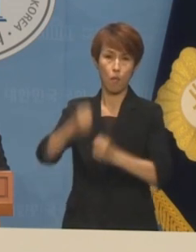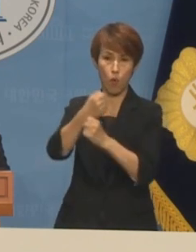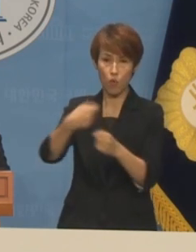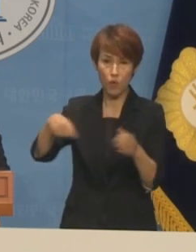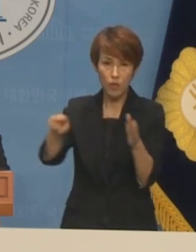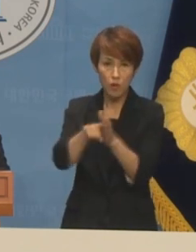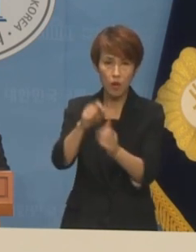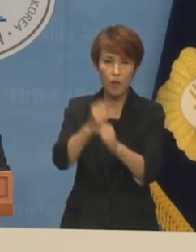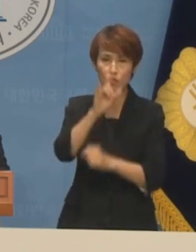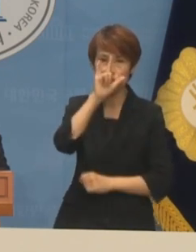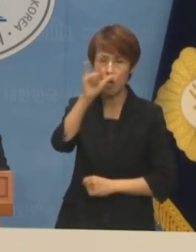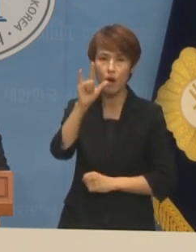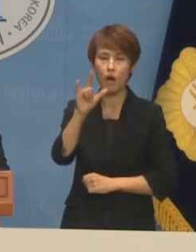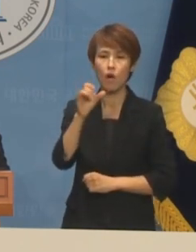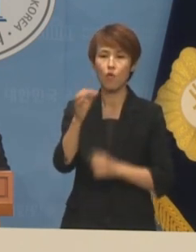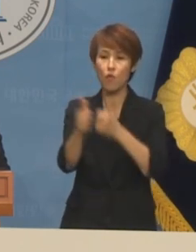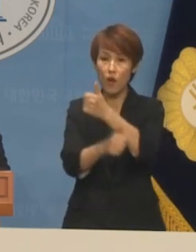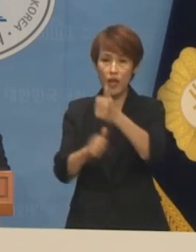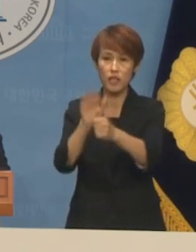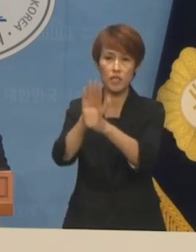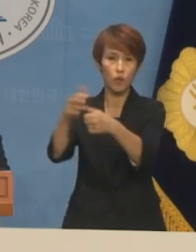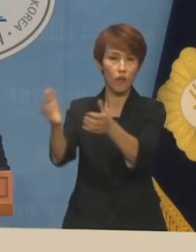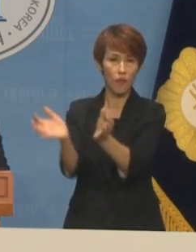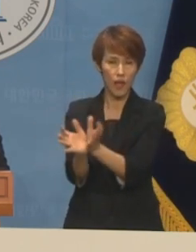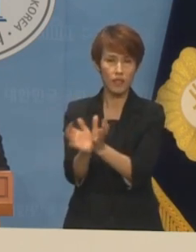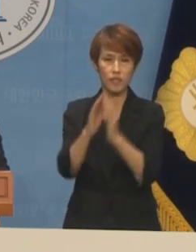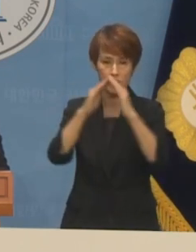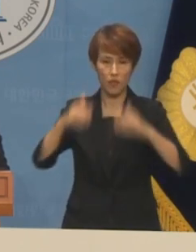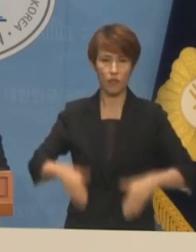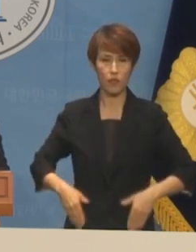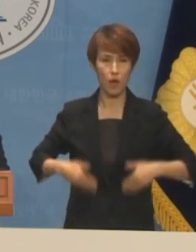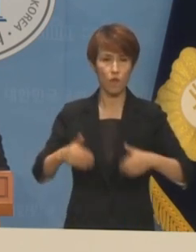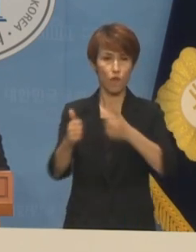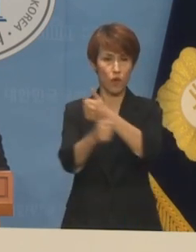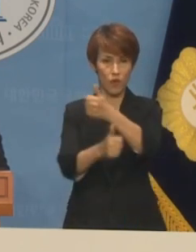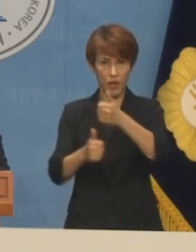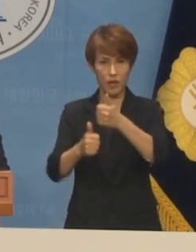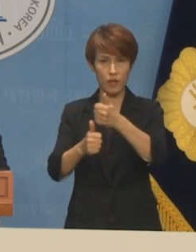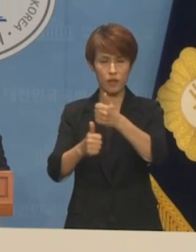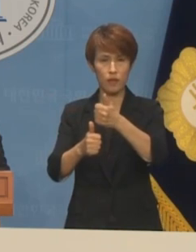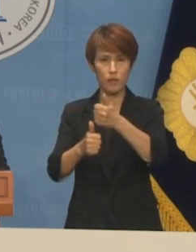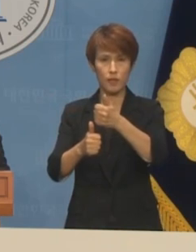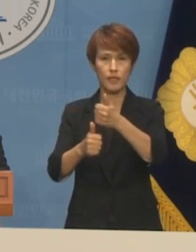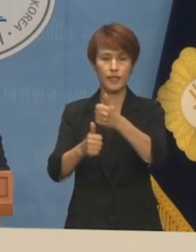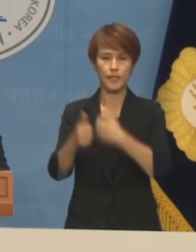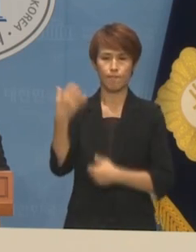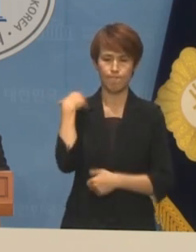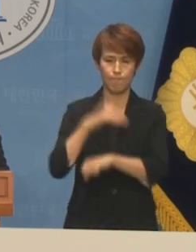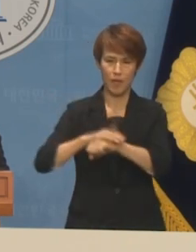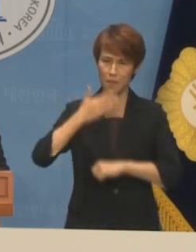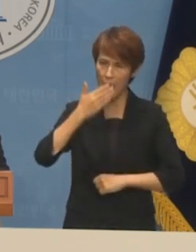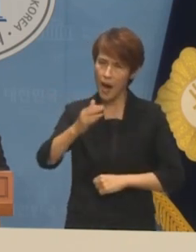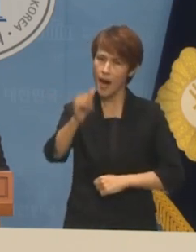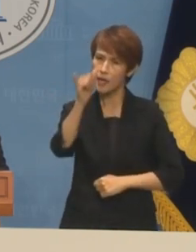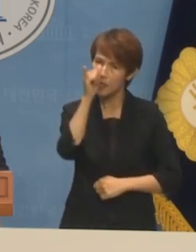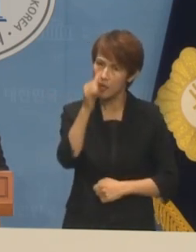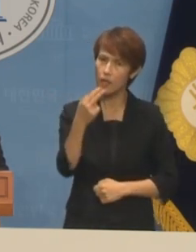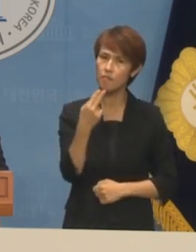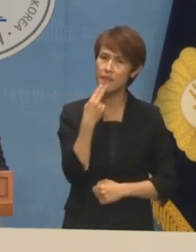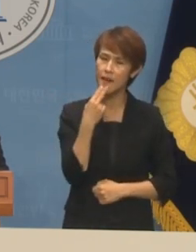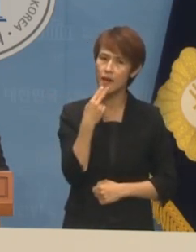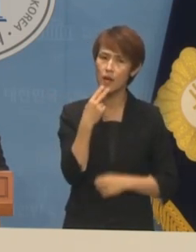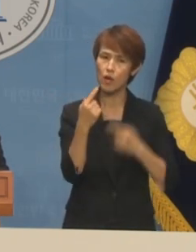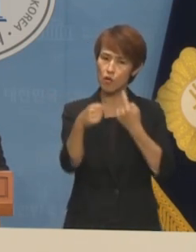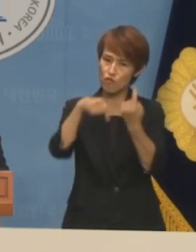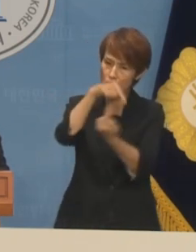구성된 중앙여순위원회 지원단과 전남실무위원회 지원단이 제 역할을 다하고 있는지 운영